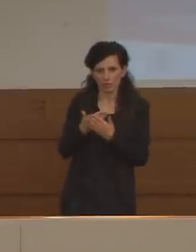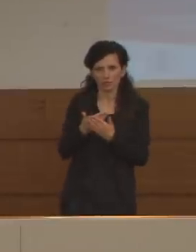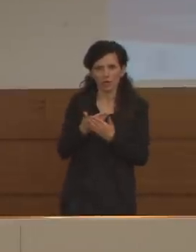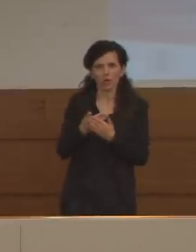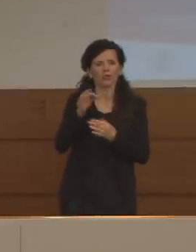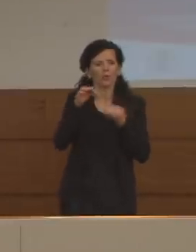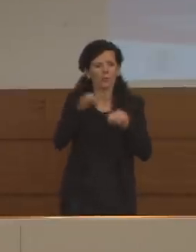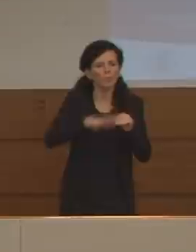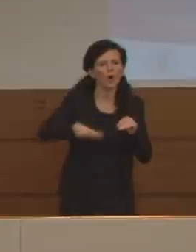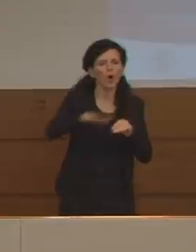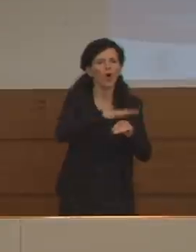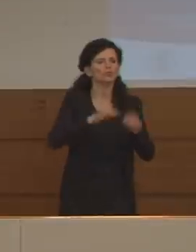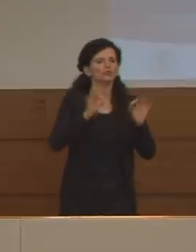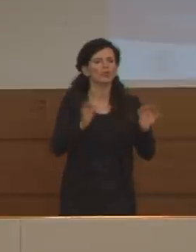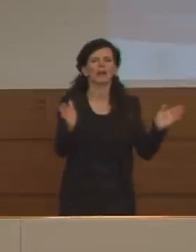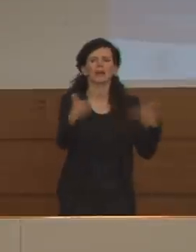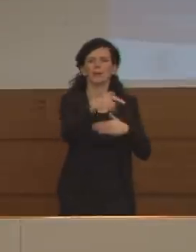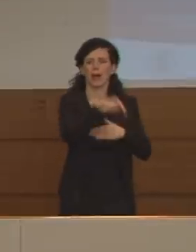singole